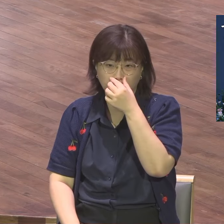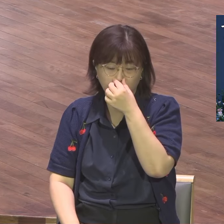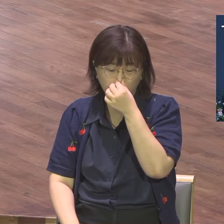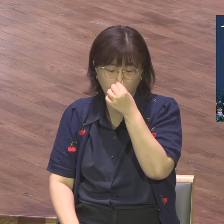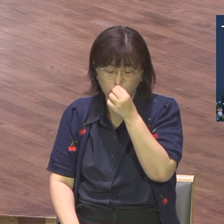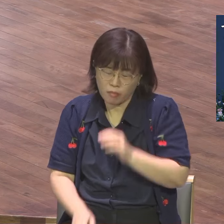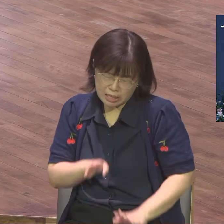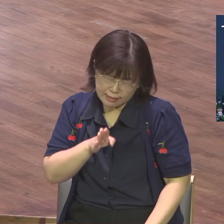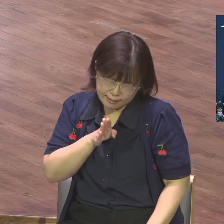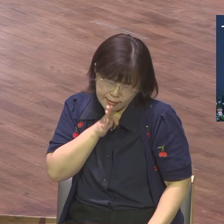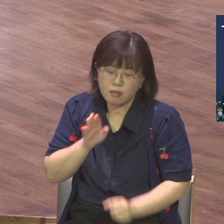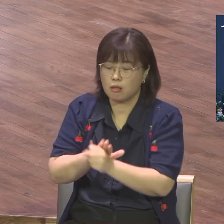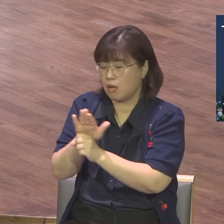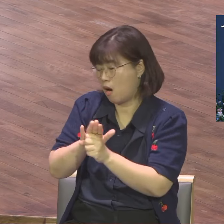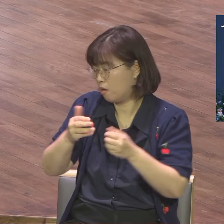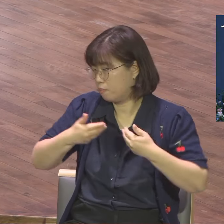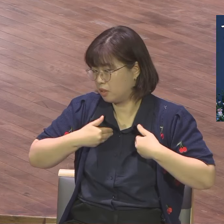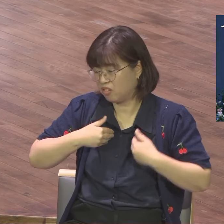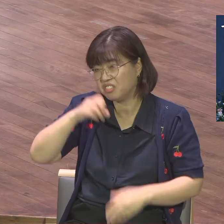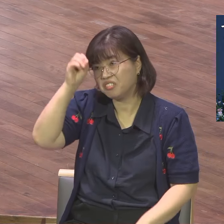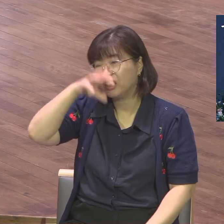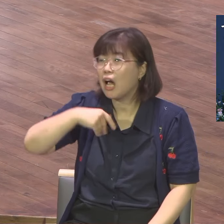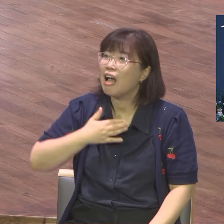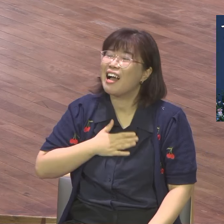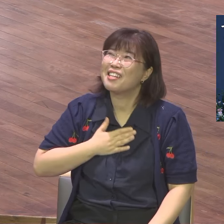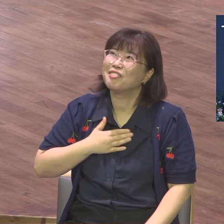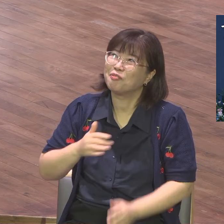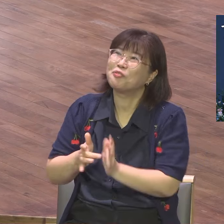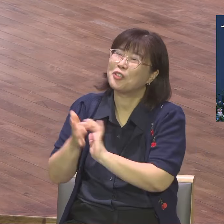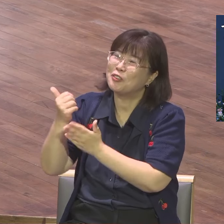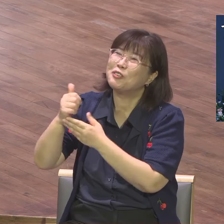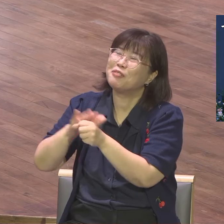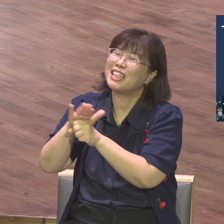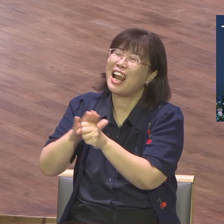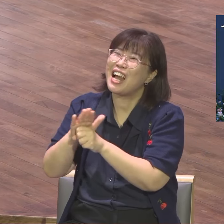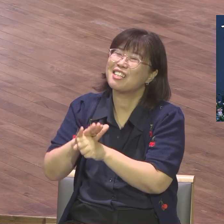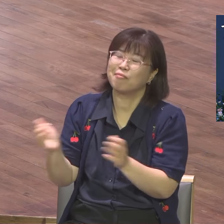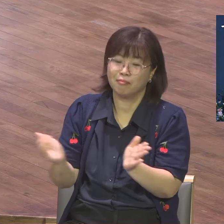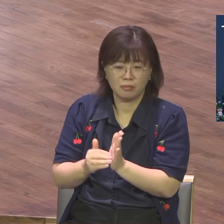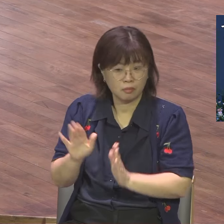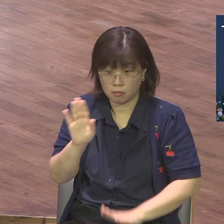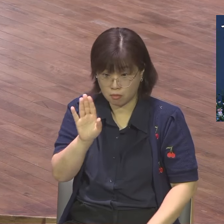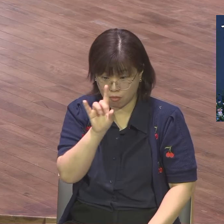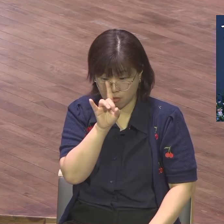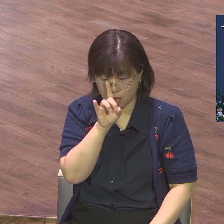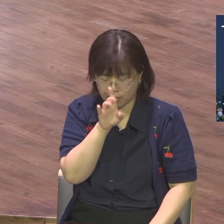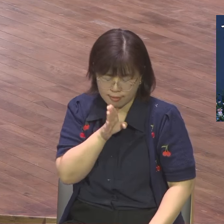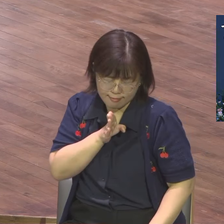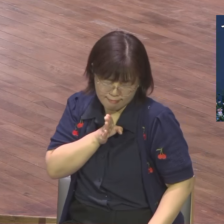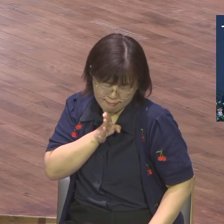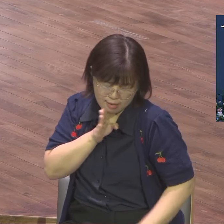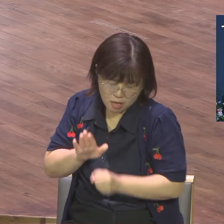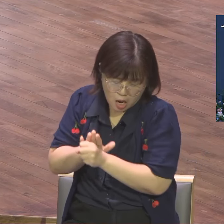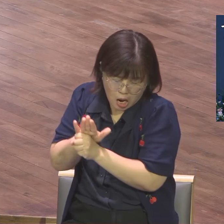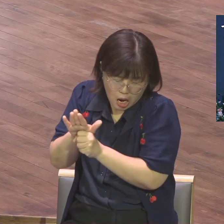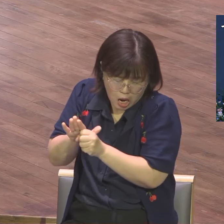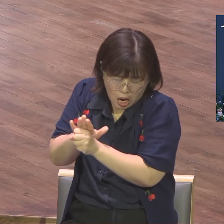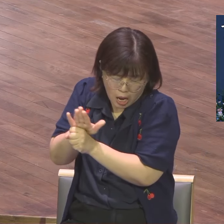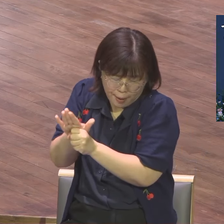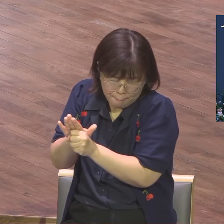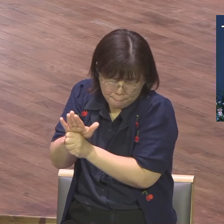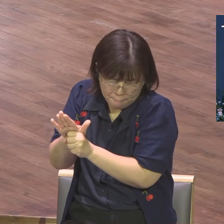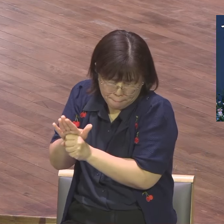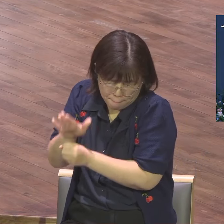찐사랑해야 돼, 찐사랑. 대강 사랑하면 안 돼. 영계 모든 성도들 예수님과 찐사랑을 통해서 24